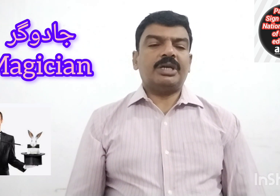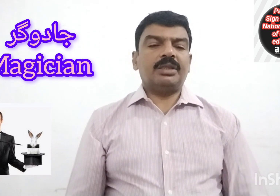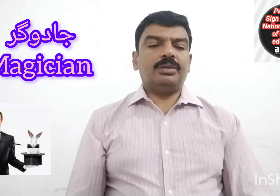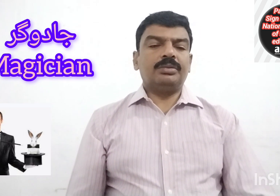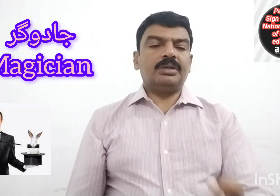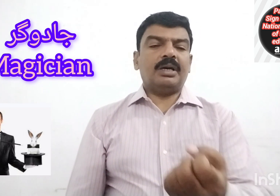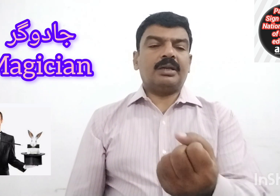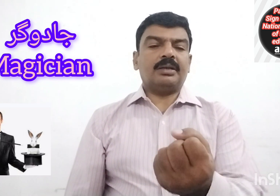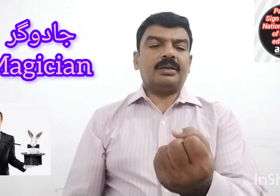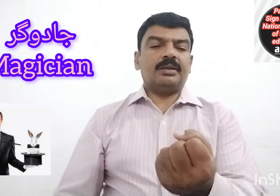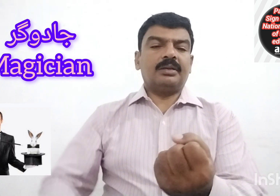जादूगर।